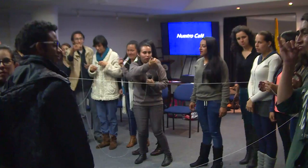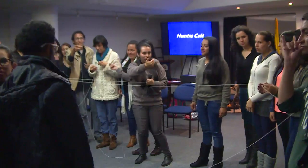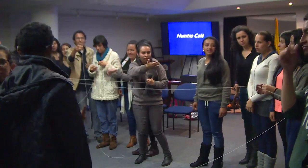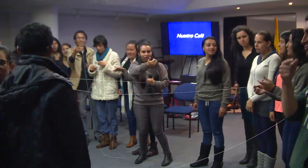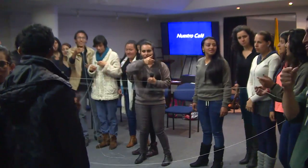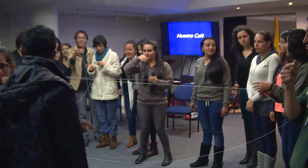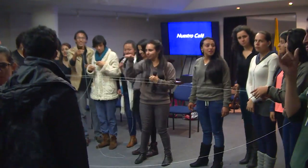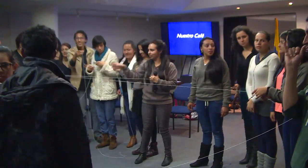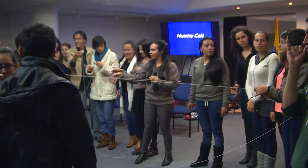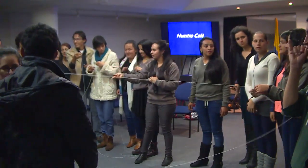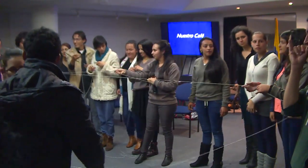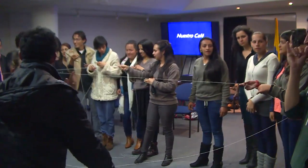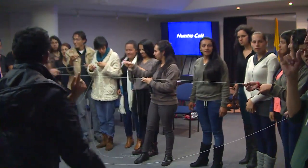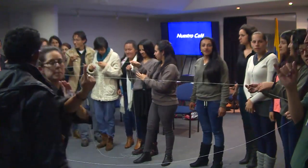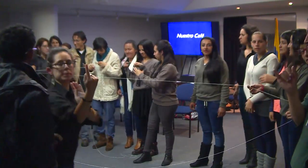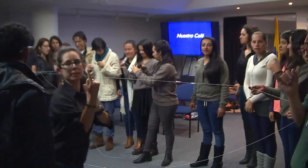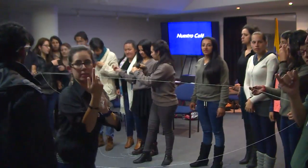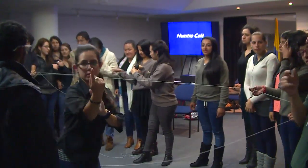Un poquito,